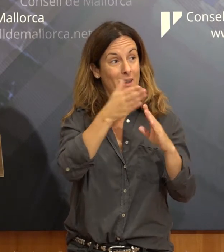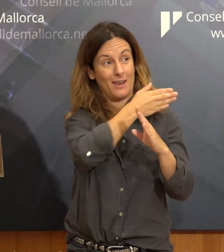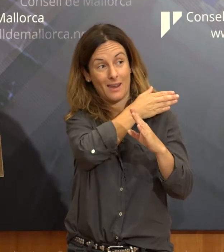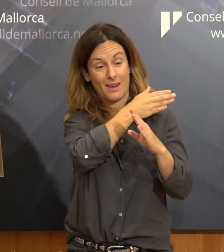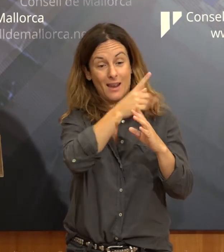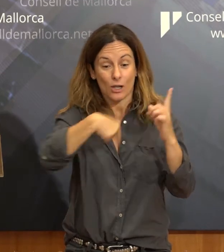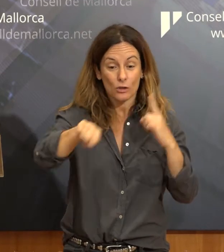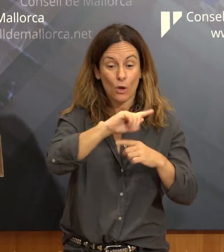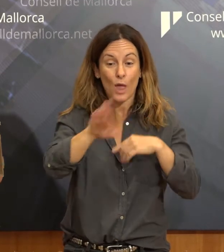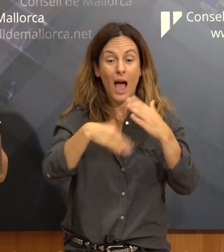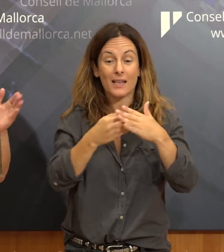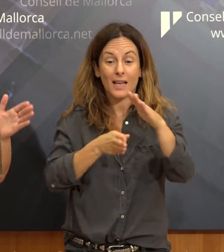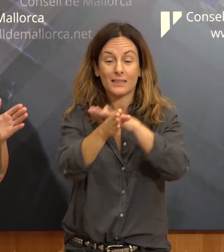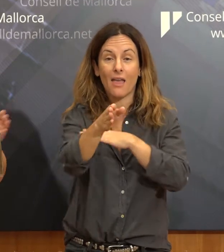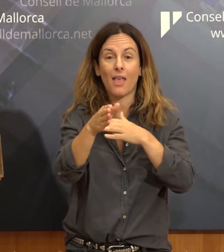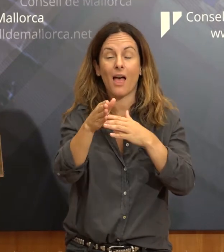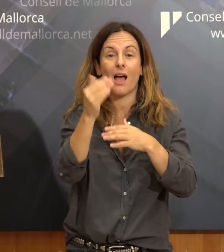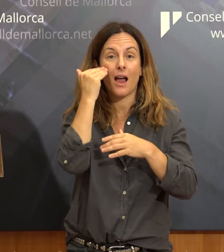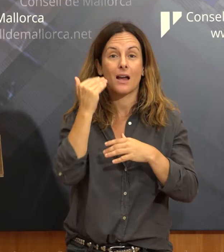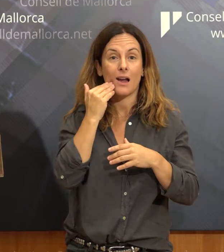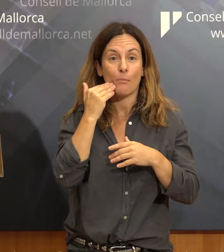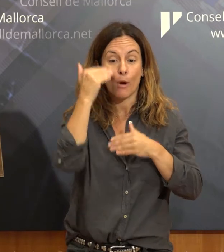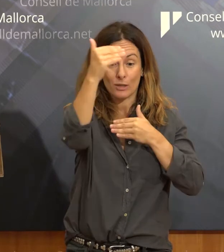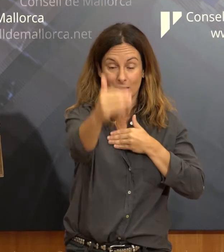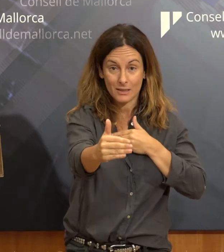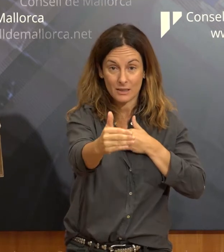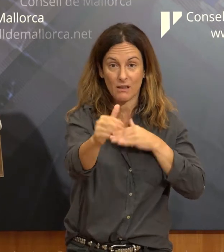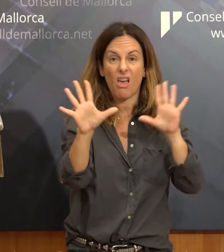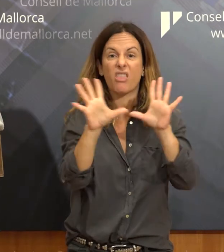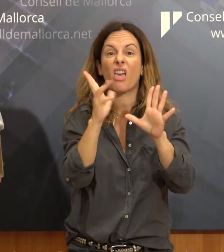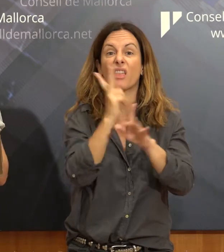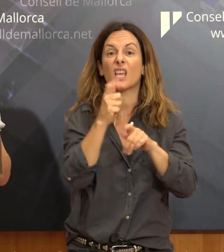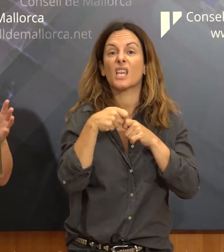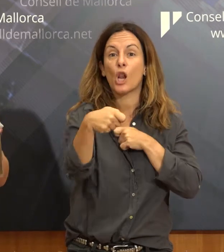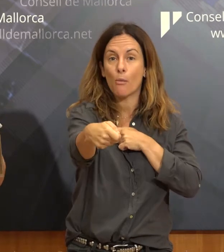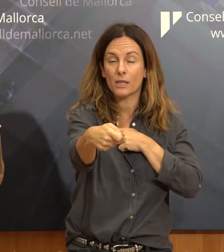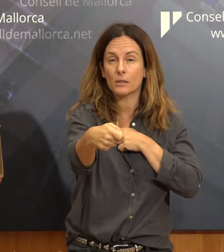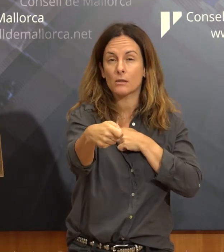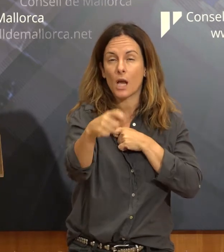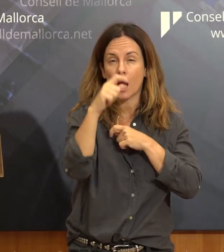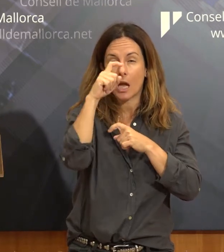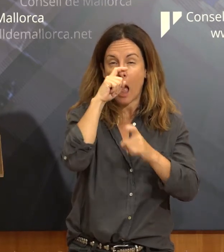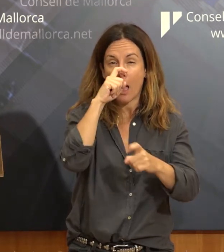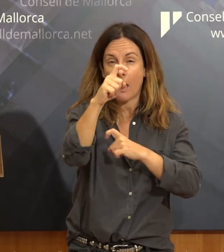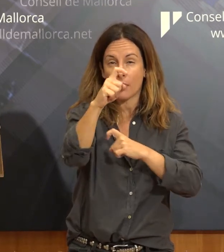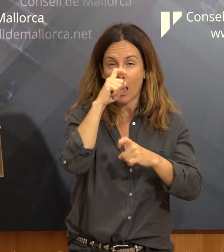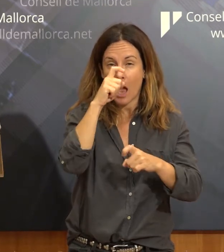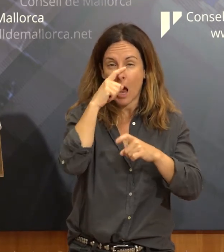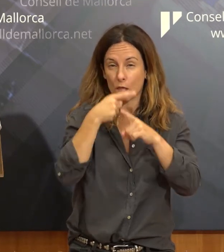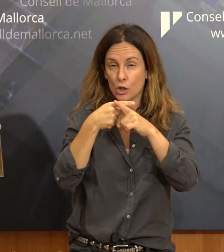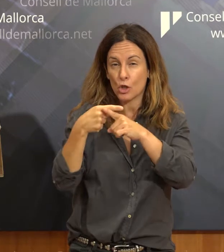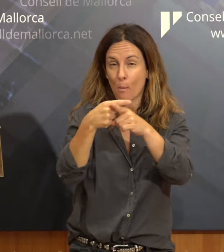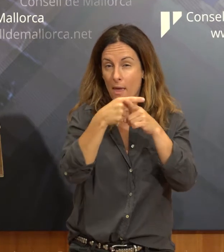Campos, és la segona carretera, un tram de 10 quilòmetres, que té un tràfic anual, de mitja anual, de